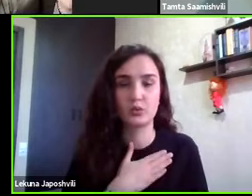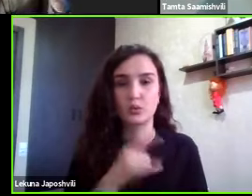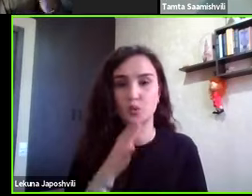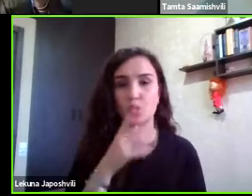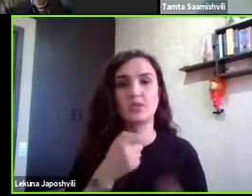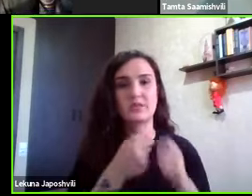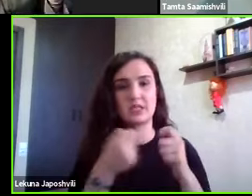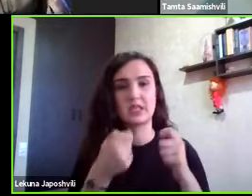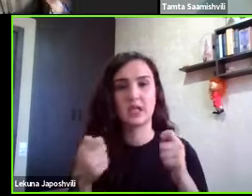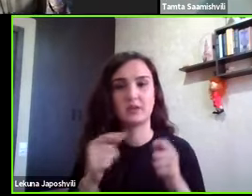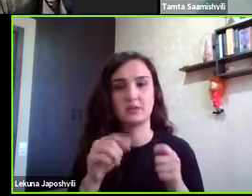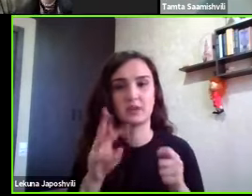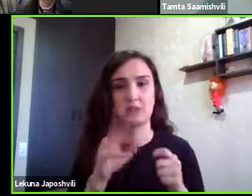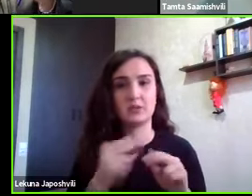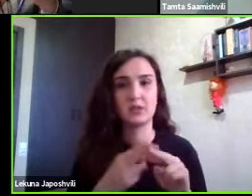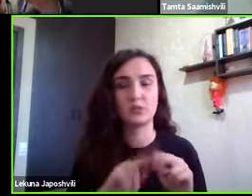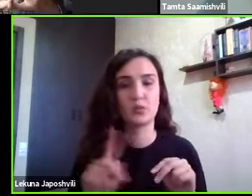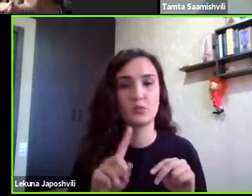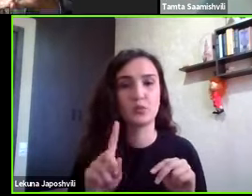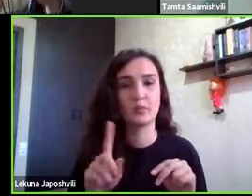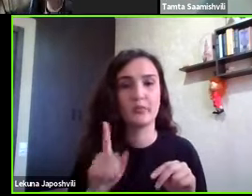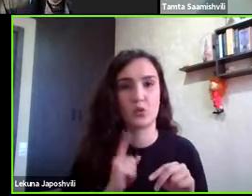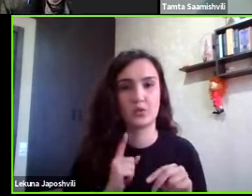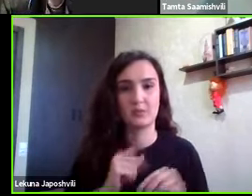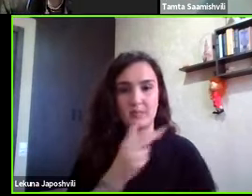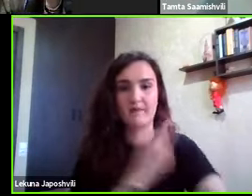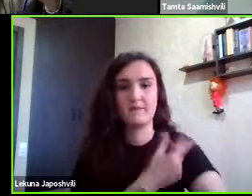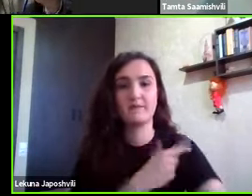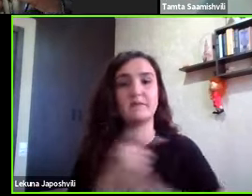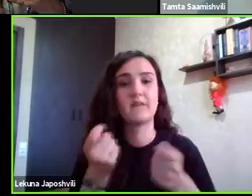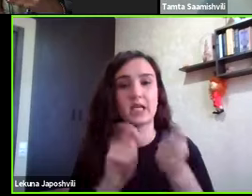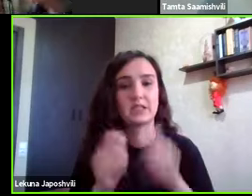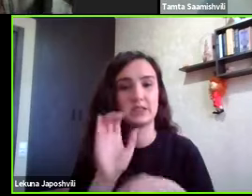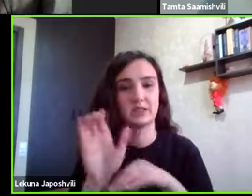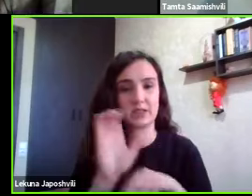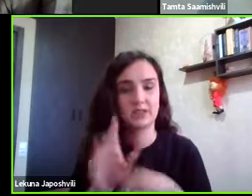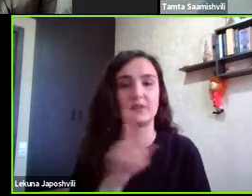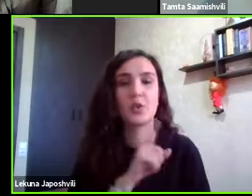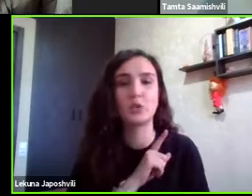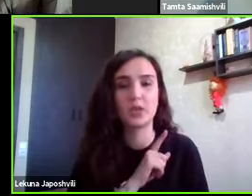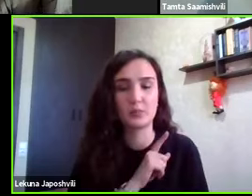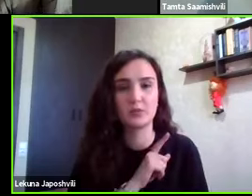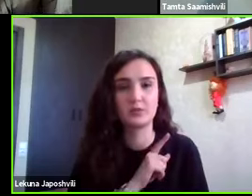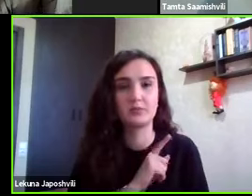თამთა იმიტომ რომ ველოდებით ვაქცინას იმიტომ რომ ველოდებით ეგრეთ